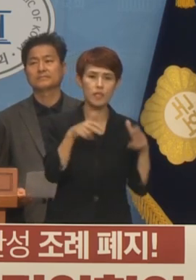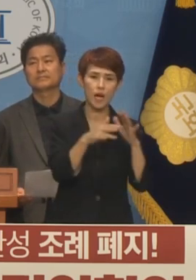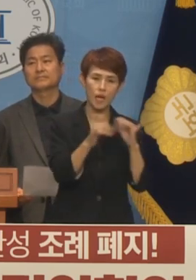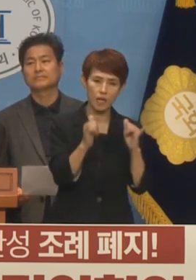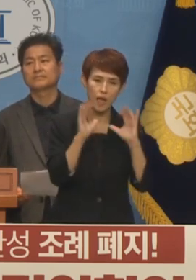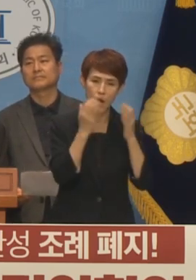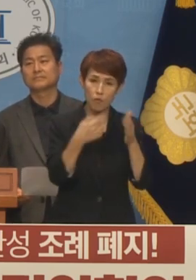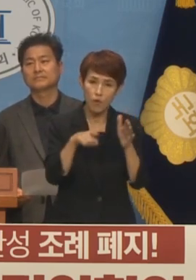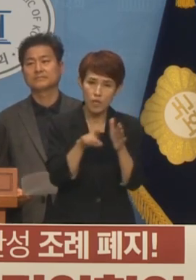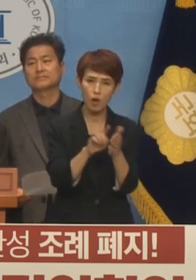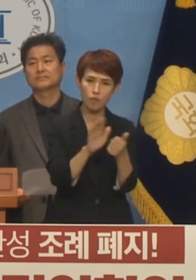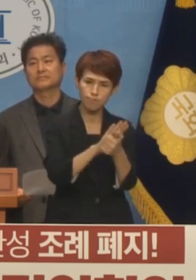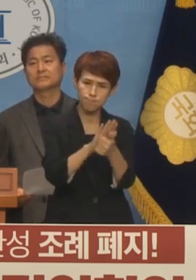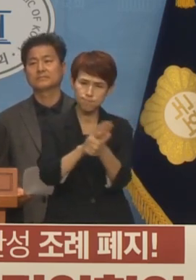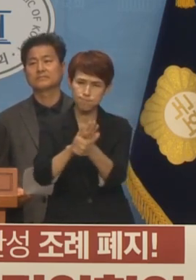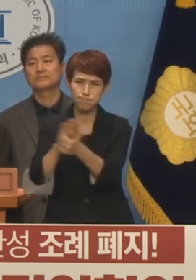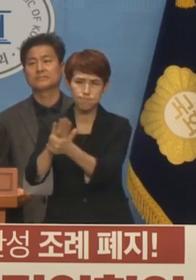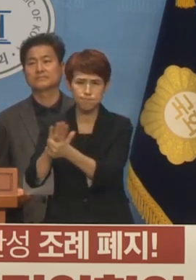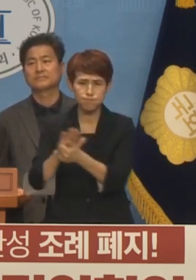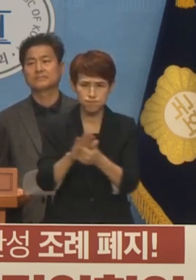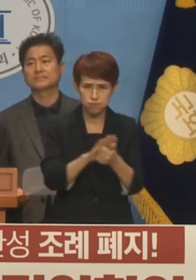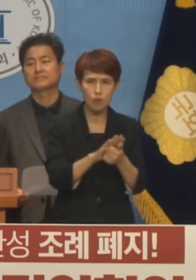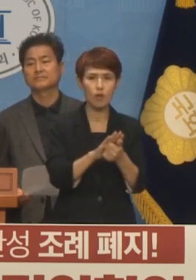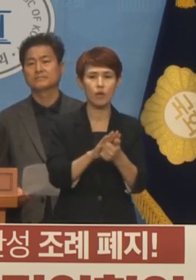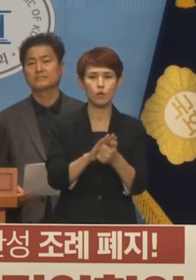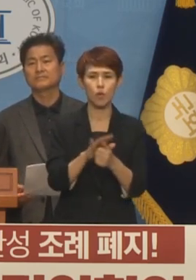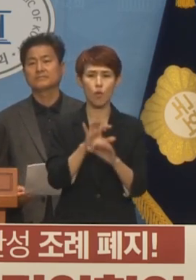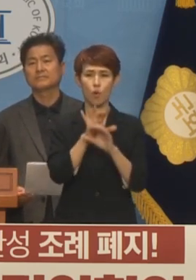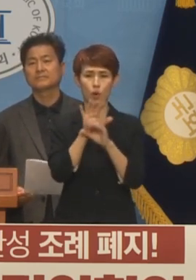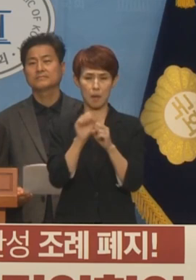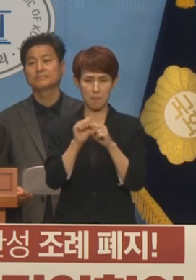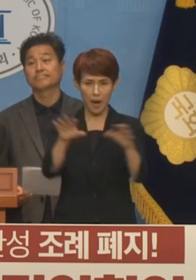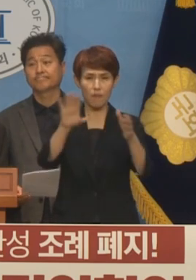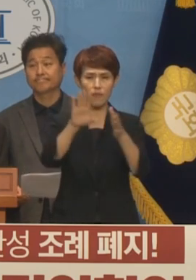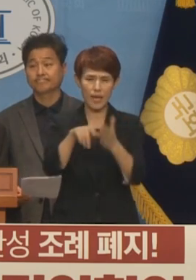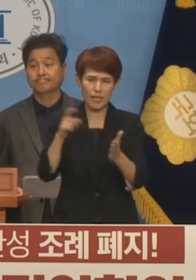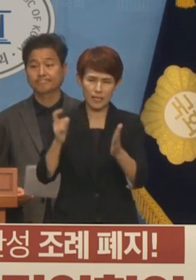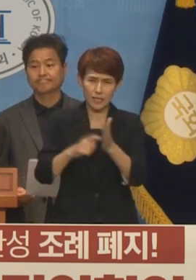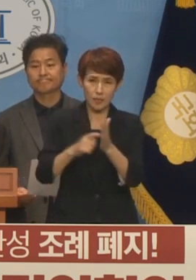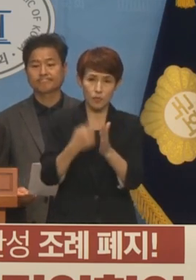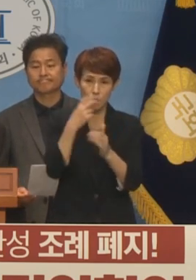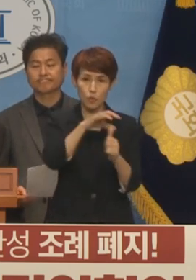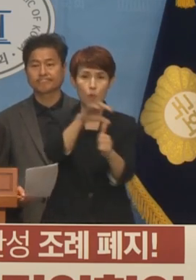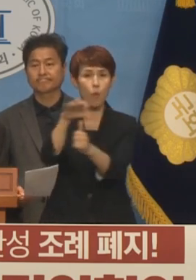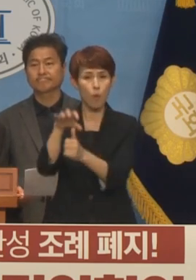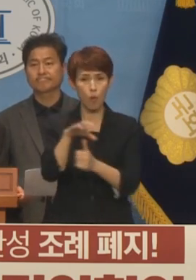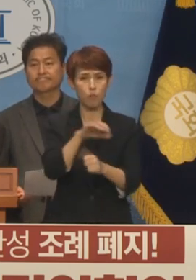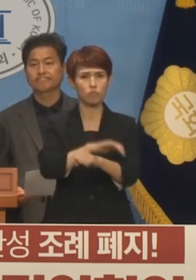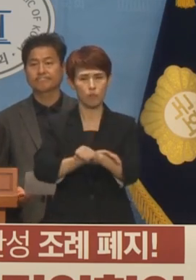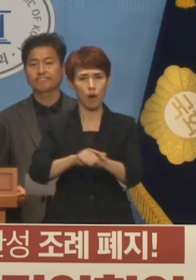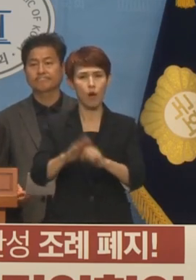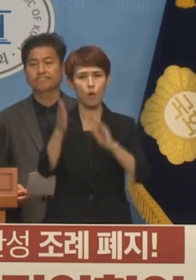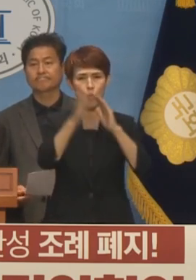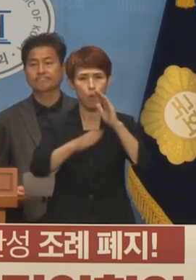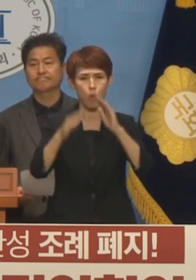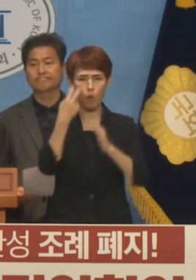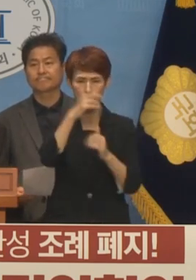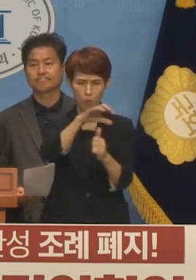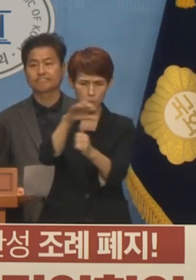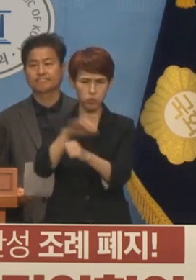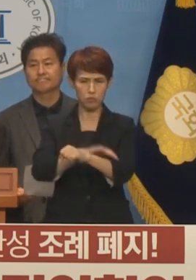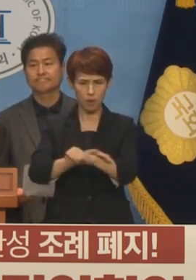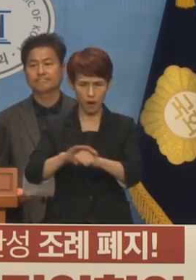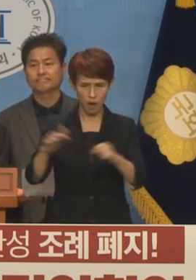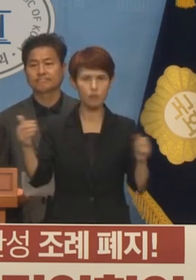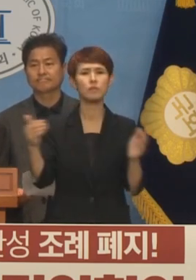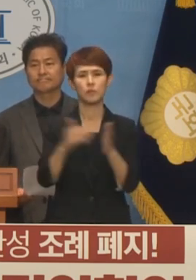이용자 중심의 통합 서비스 제공, 코로나 시기 긴급 돌봄 운영 등 공공돌봄의 역할을